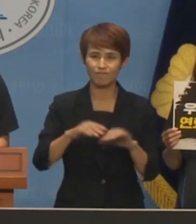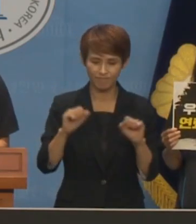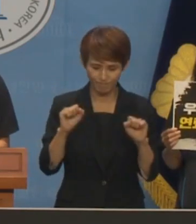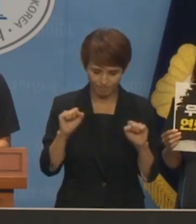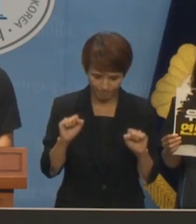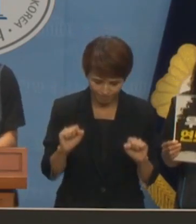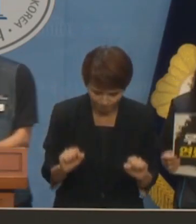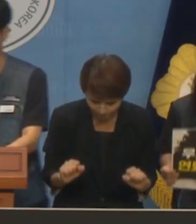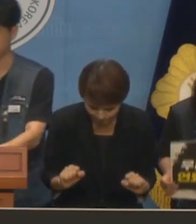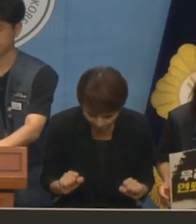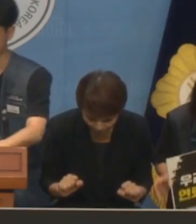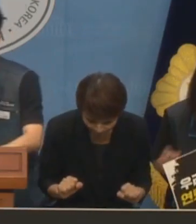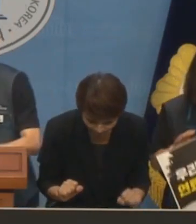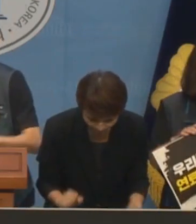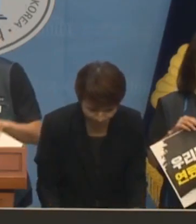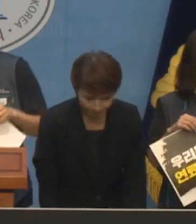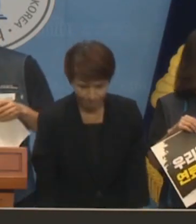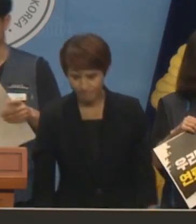수고하였습니다